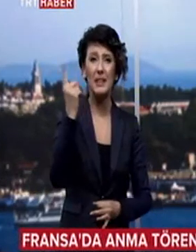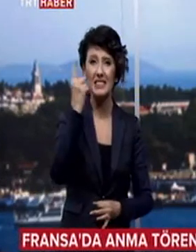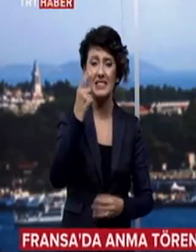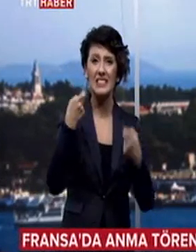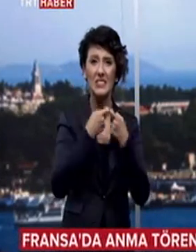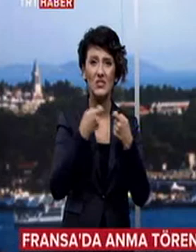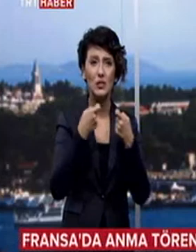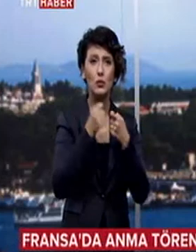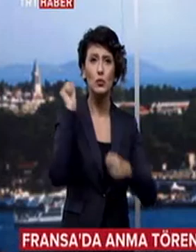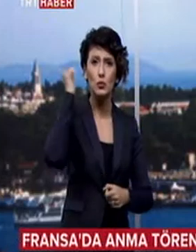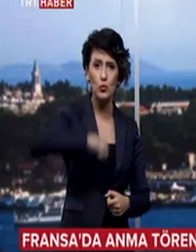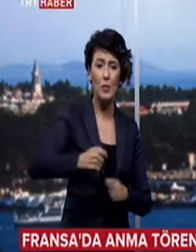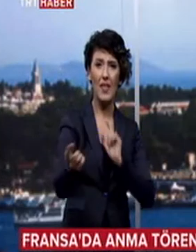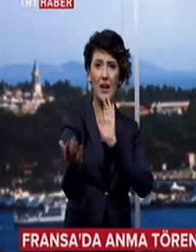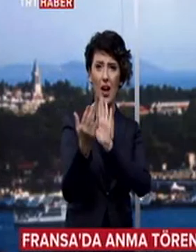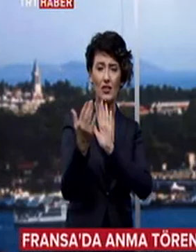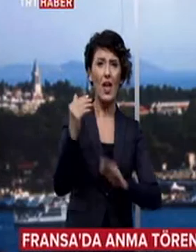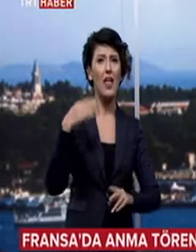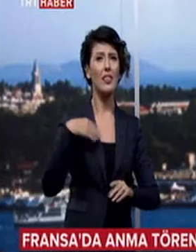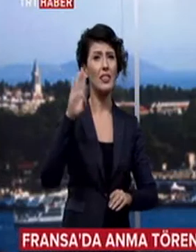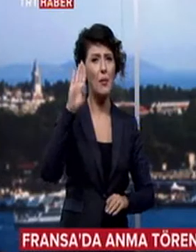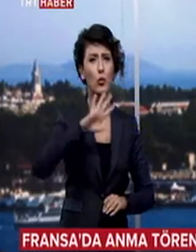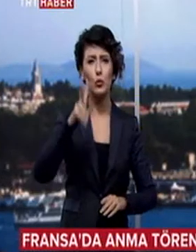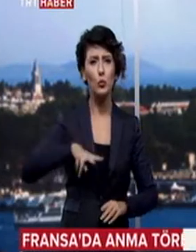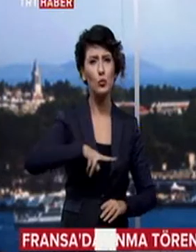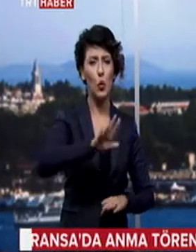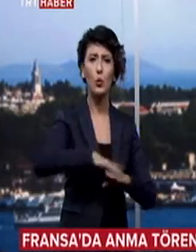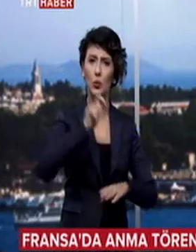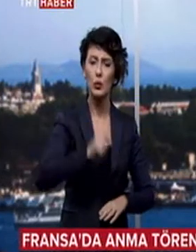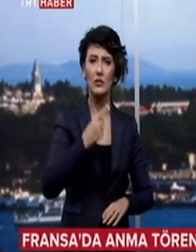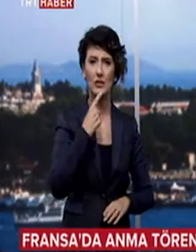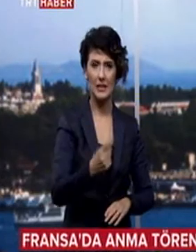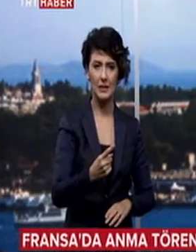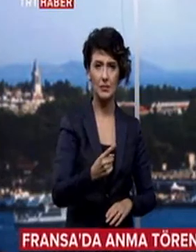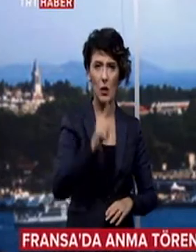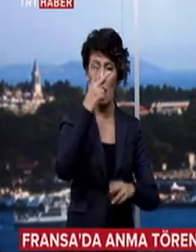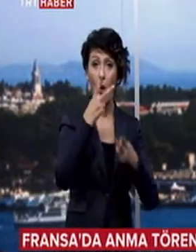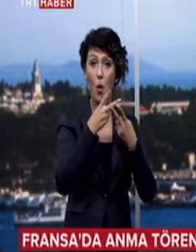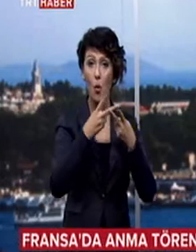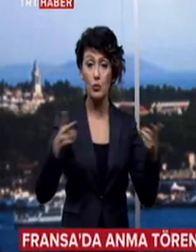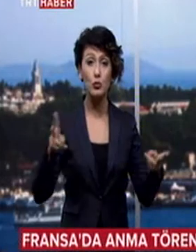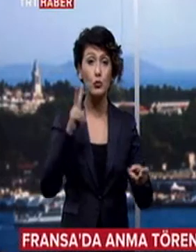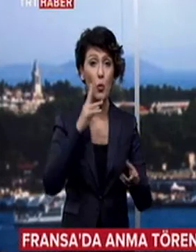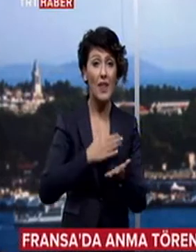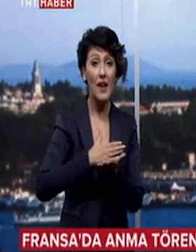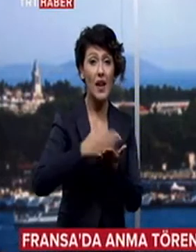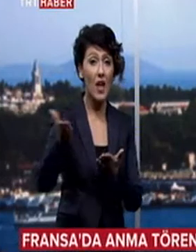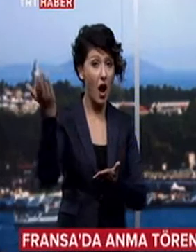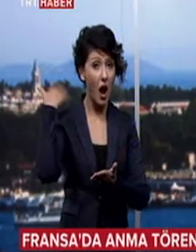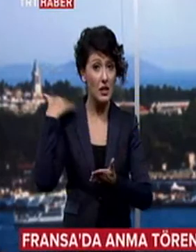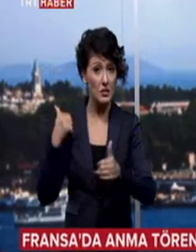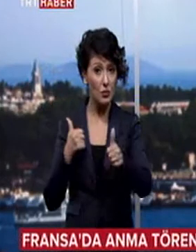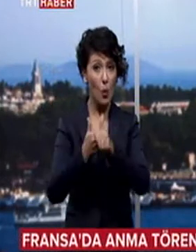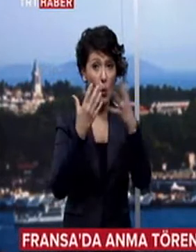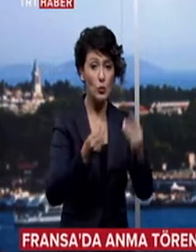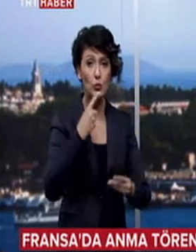şekilde savaşan düşmana karşı demokratik tüm yolları kullanacağız dedi. Özgürlüğün sonuna kadar